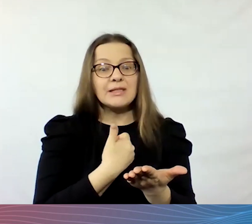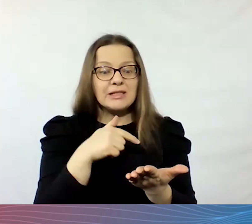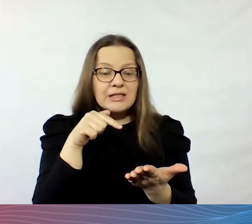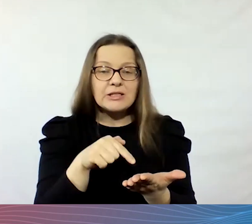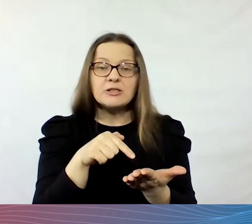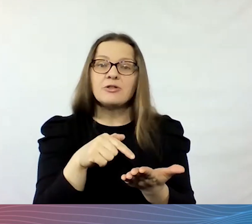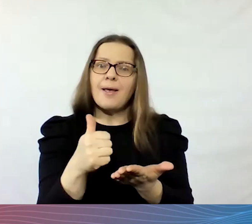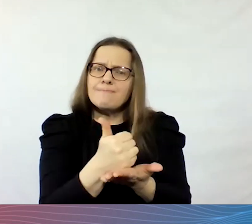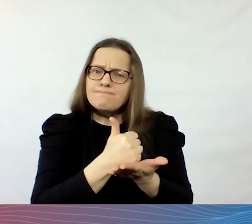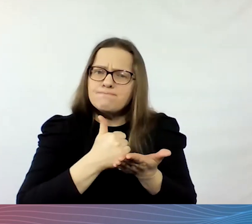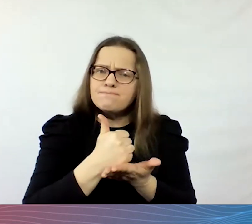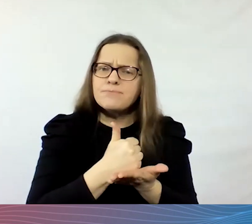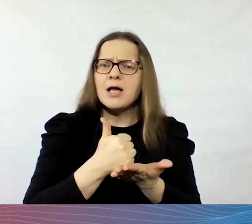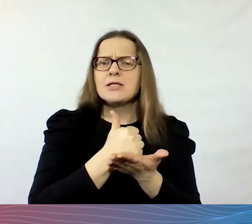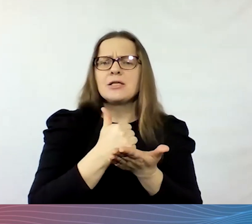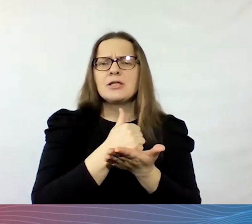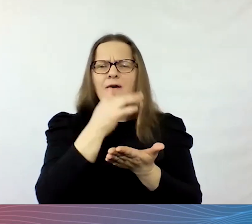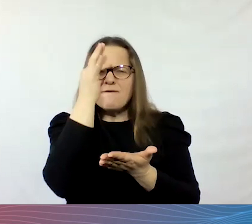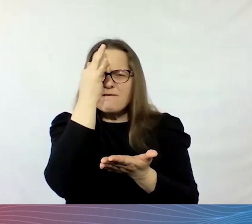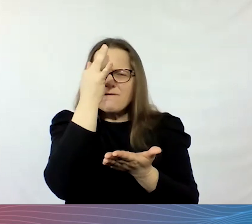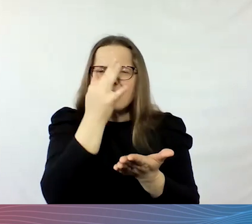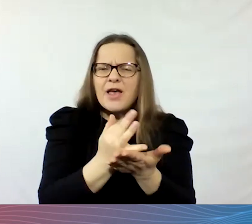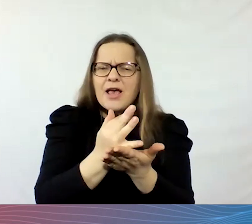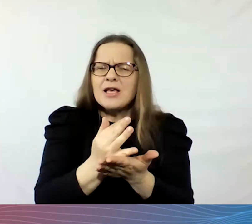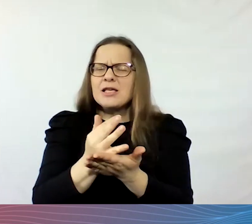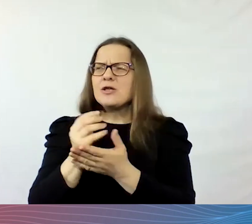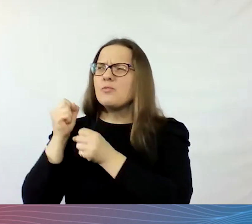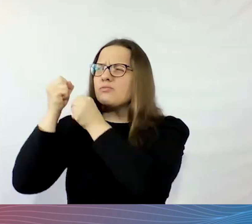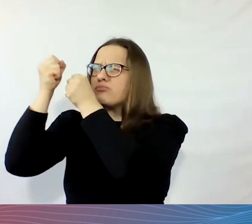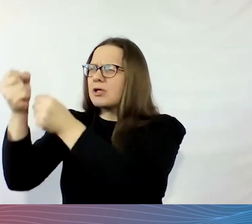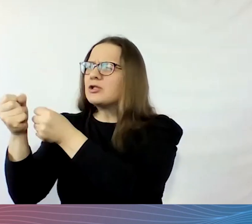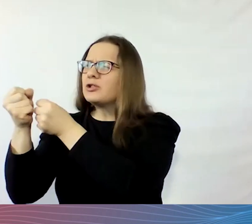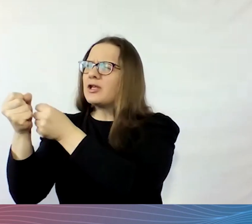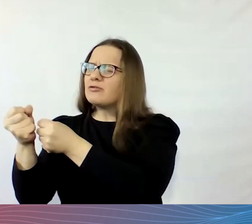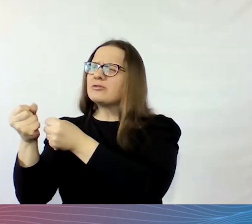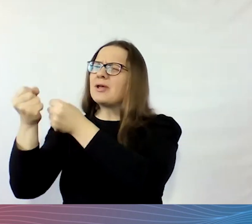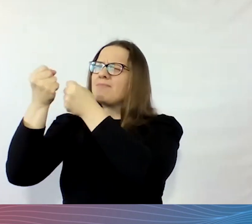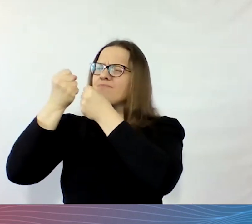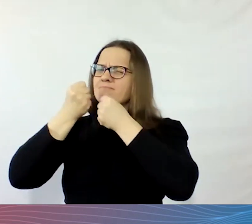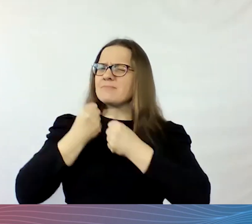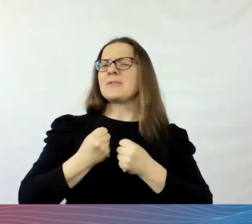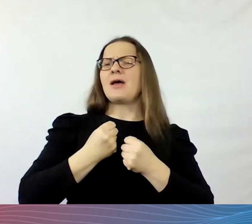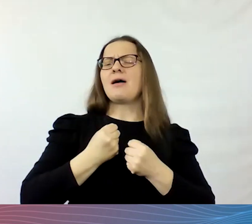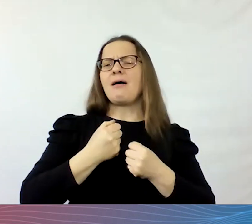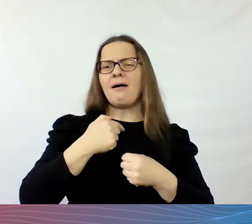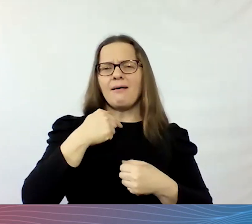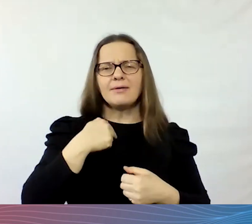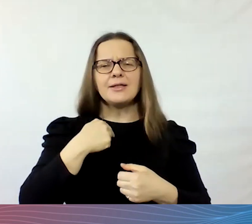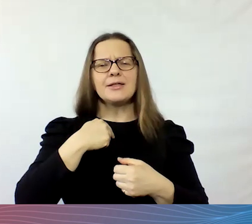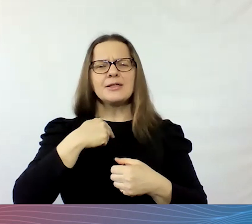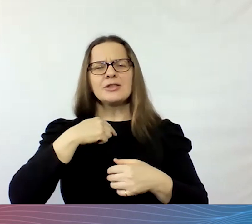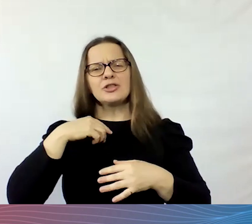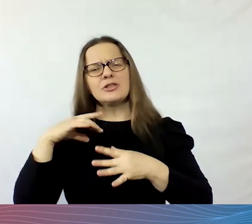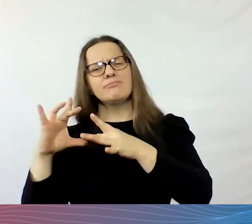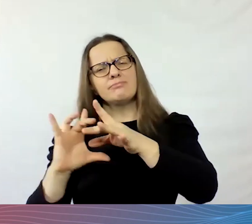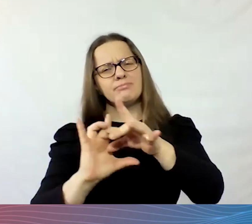o poder de Deus. Esse poder de Deus está no Espírito. Esse Espírito vai te fazer um com outros membros